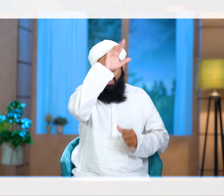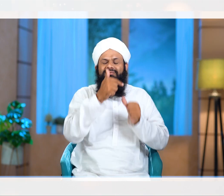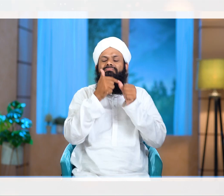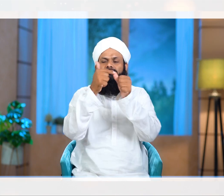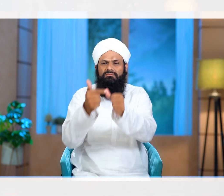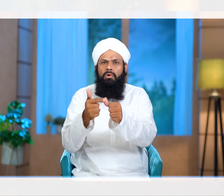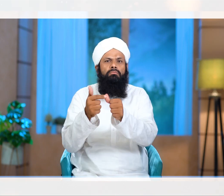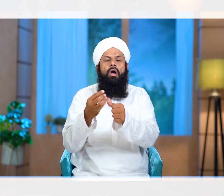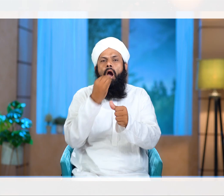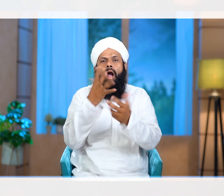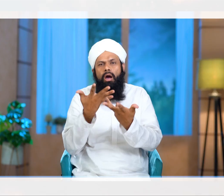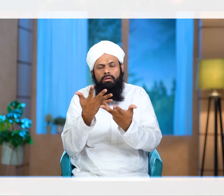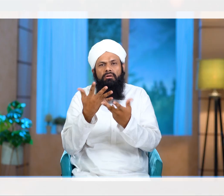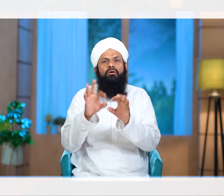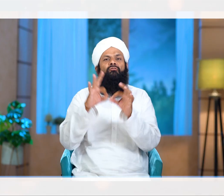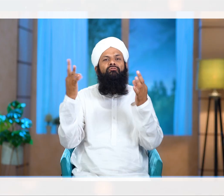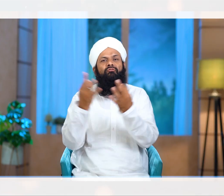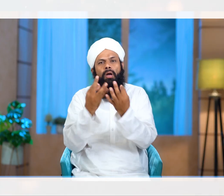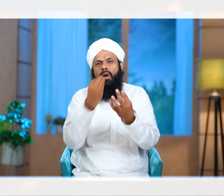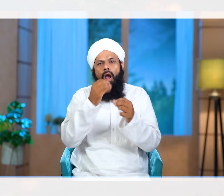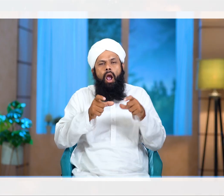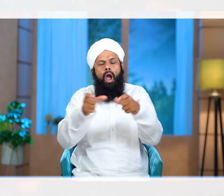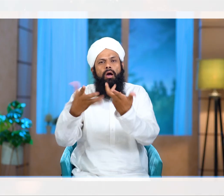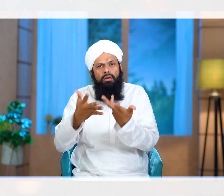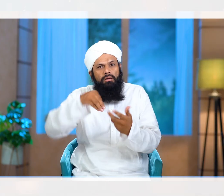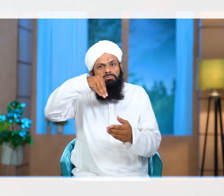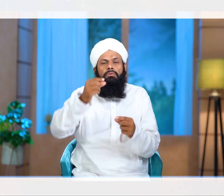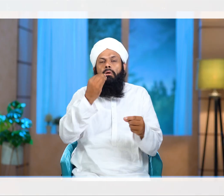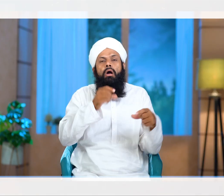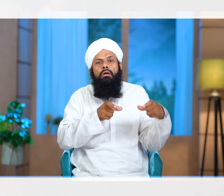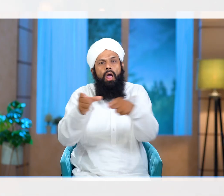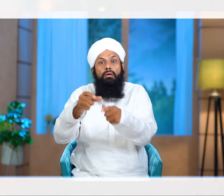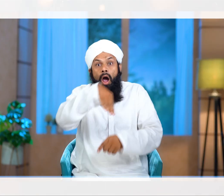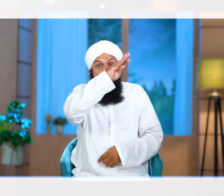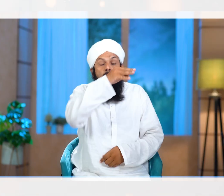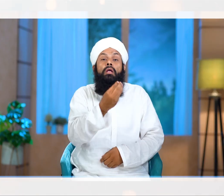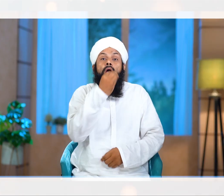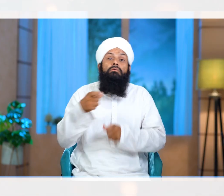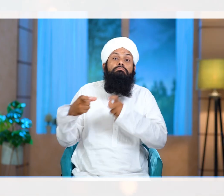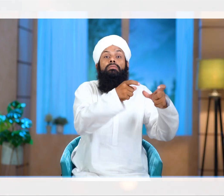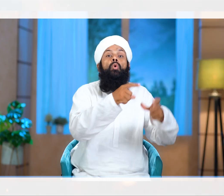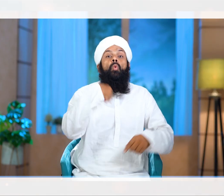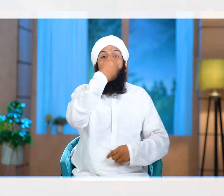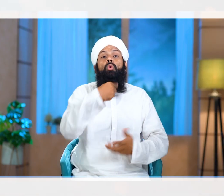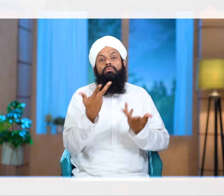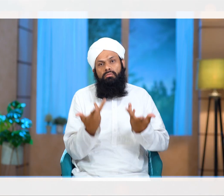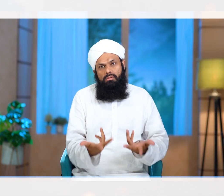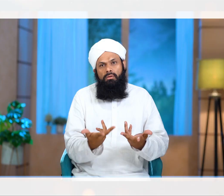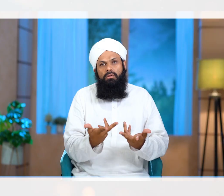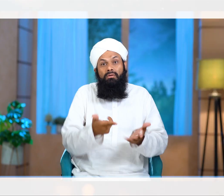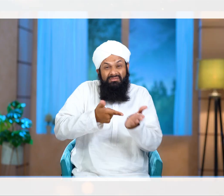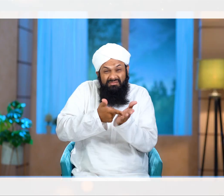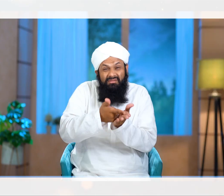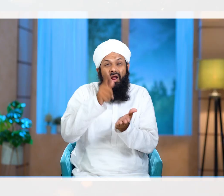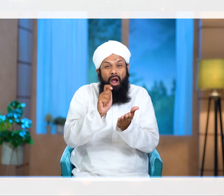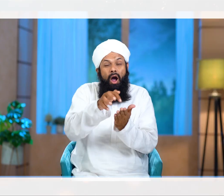میں اسے ہاتھی کیسے دوں جس کو اپنے جانور کو کھلانے کے لیے چارہ نہیں، اپنے بچوں کو کھلانے کے لیے اناج نہیں، وہ ہاتھی کو کھلائے گا